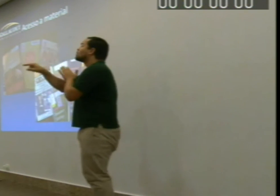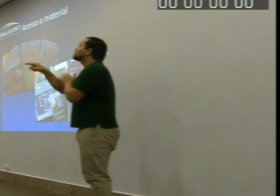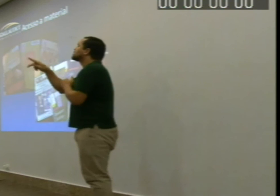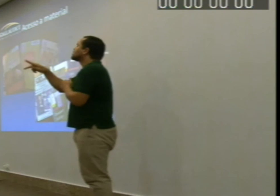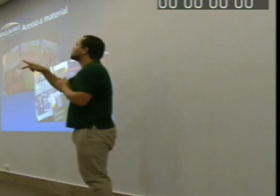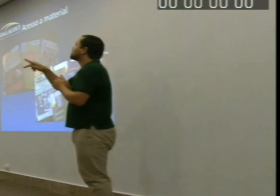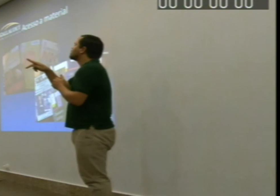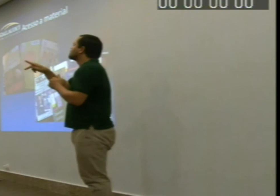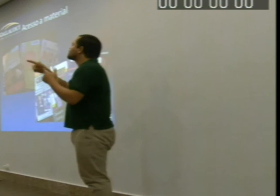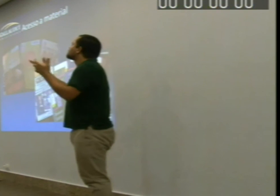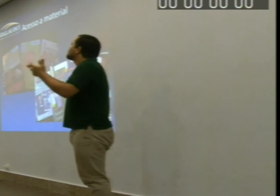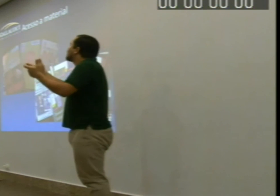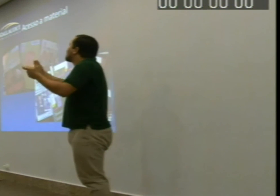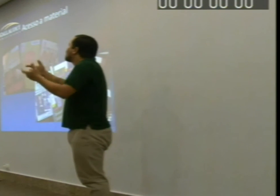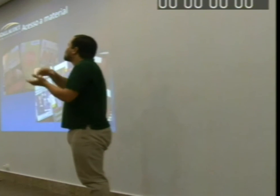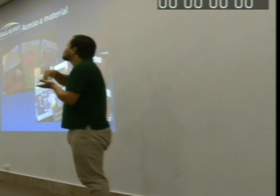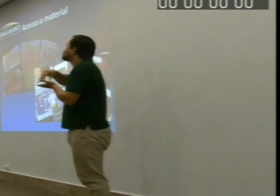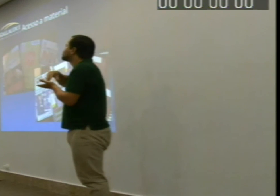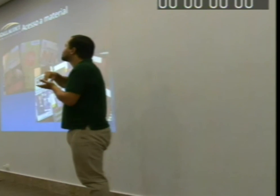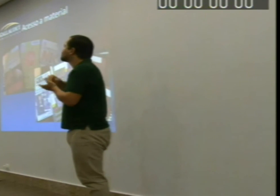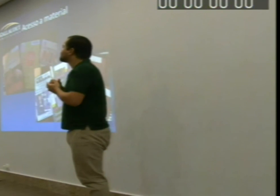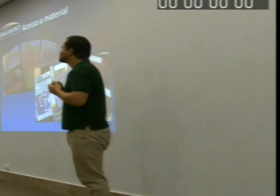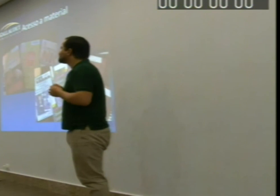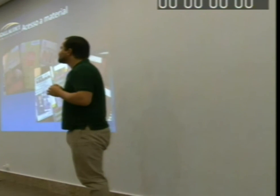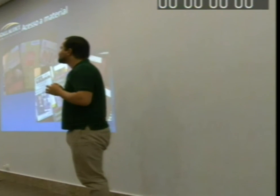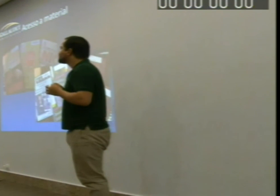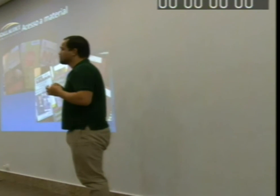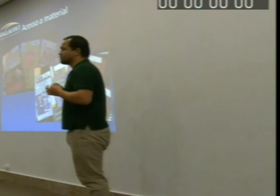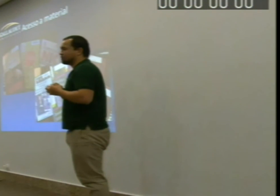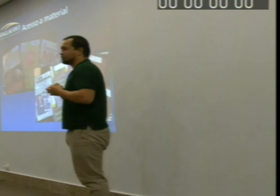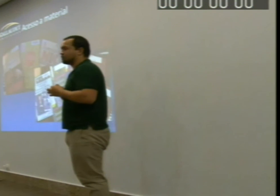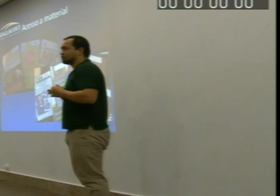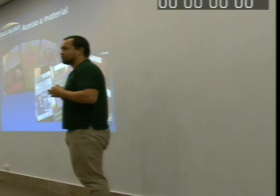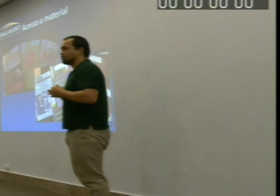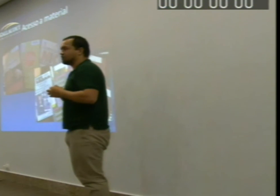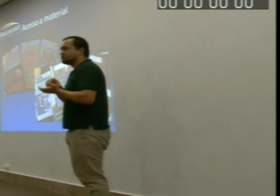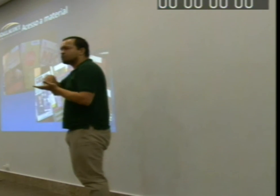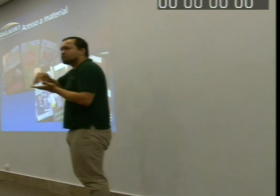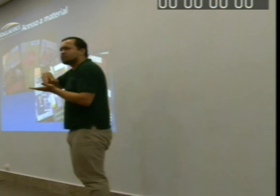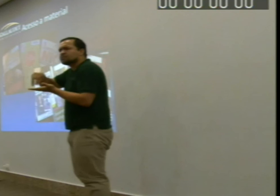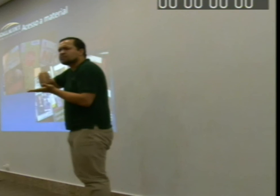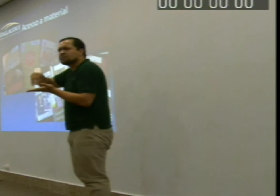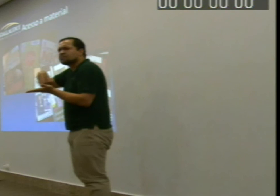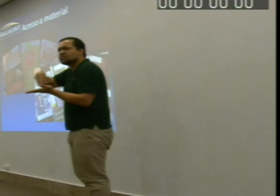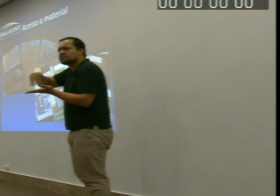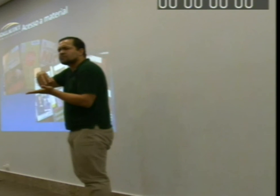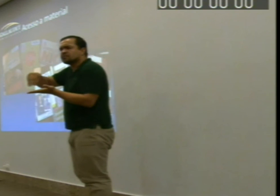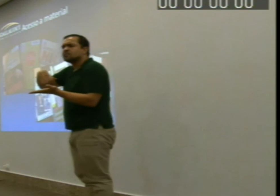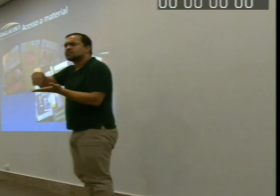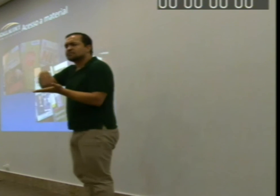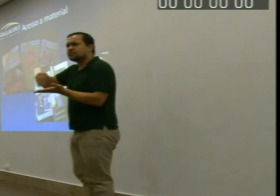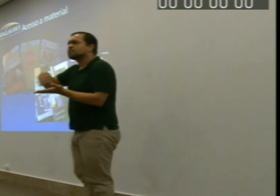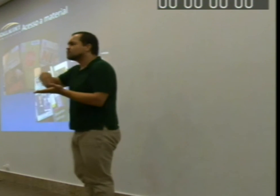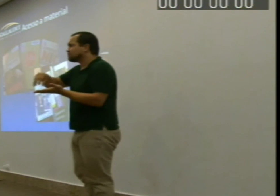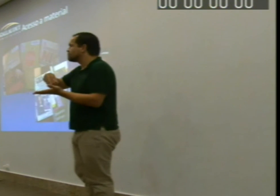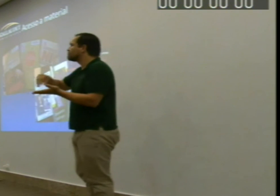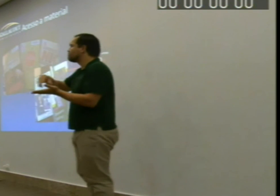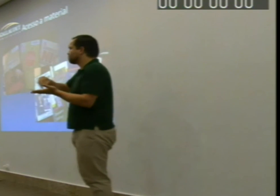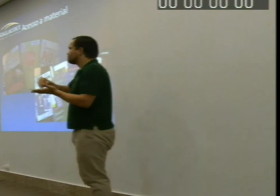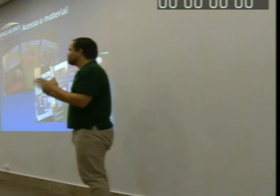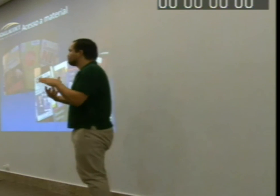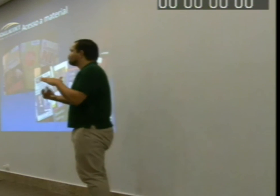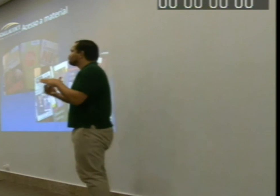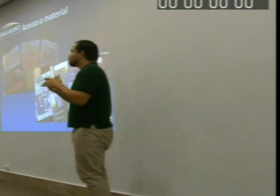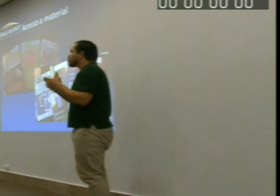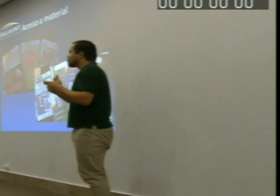então eu perguntei pro professor onde que eu poderia comprar isso copiar perguntei onde eu